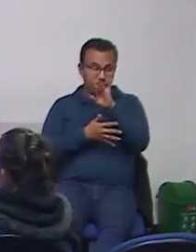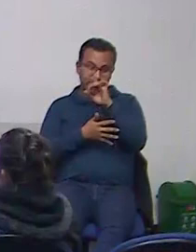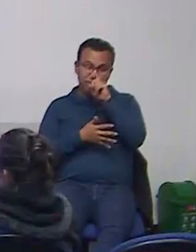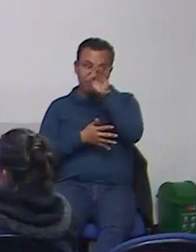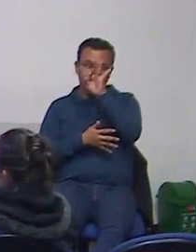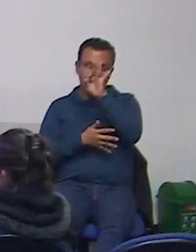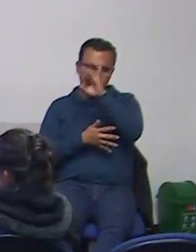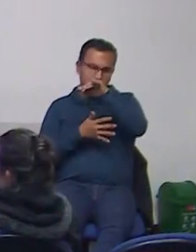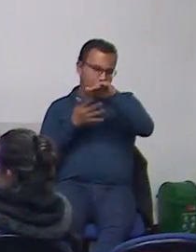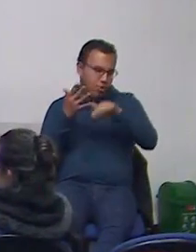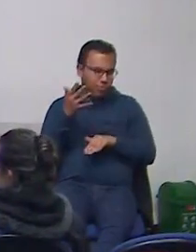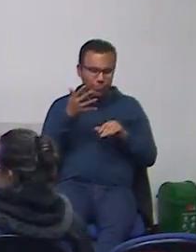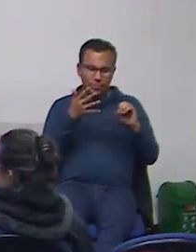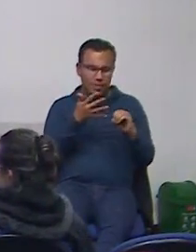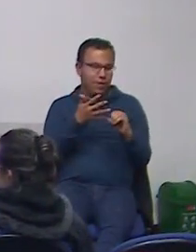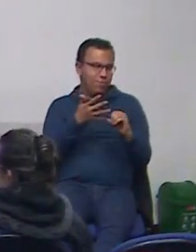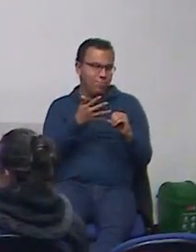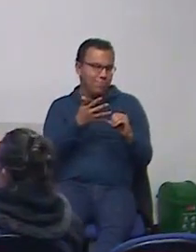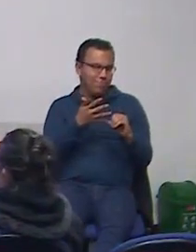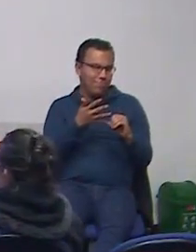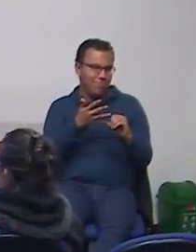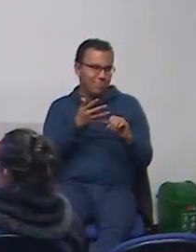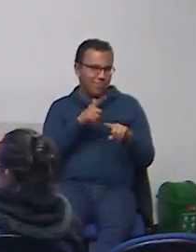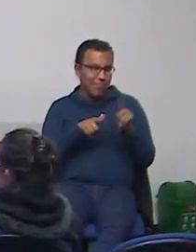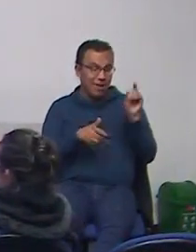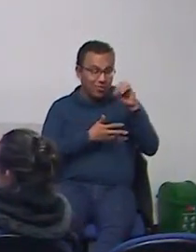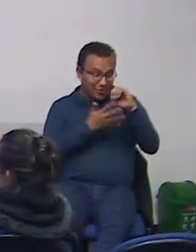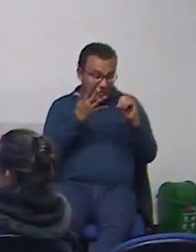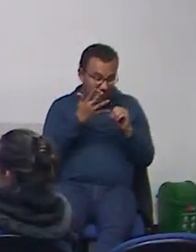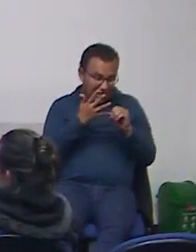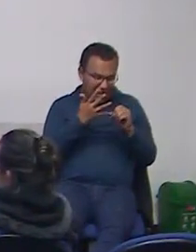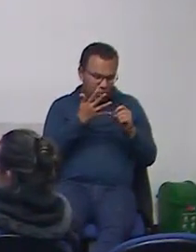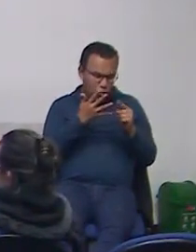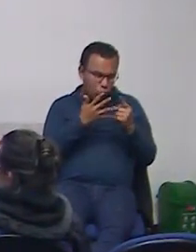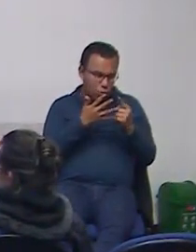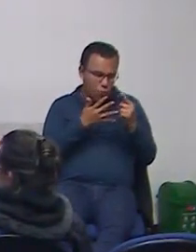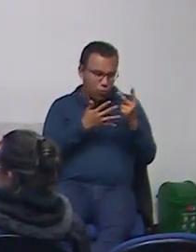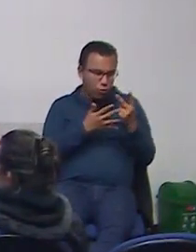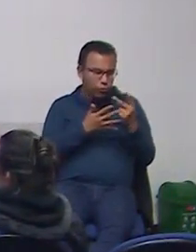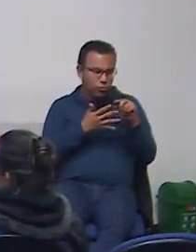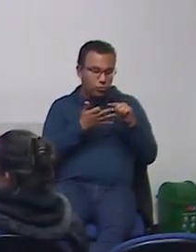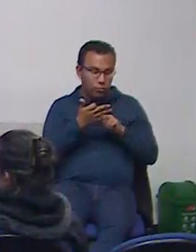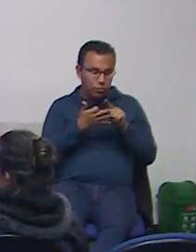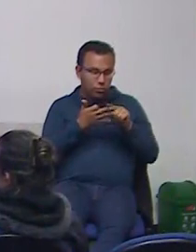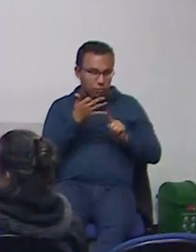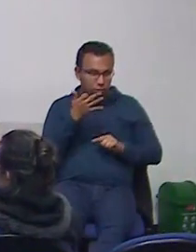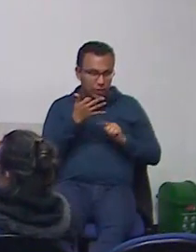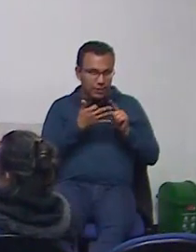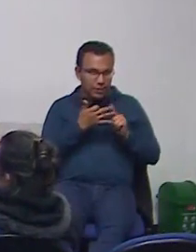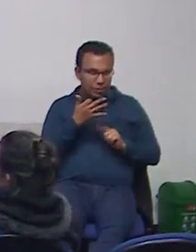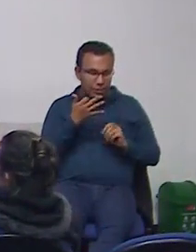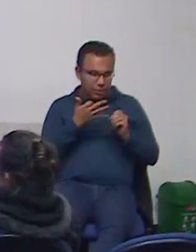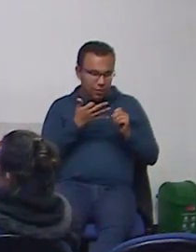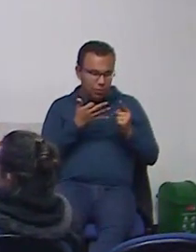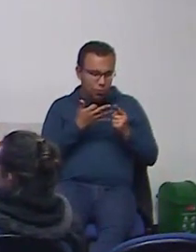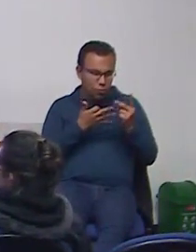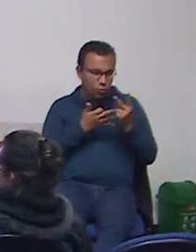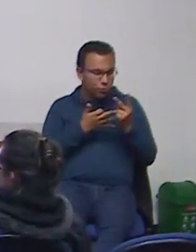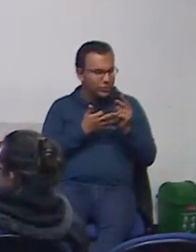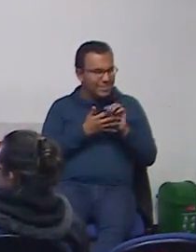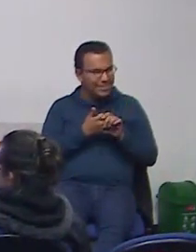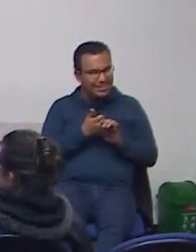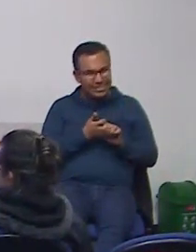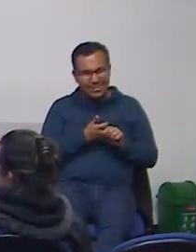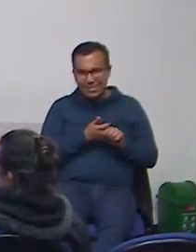exatos c pero lastimosamente la población de exatos 0 1 2 por más que yo miraba